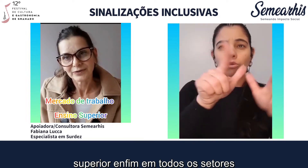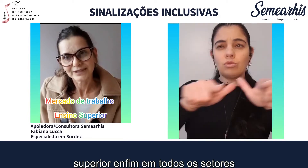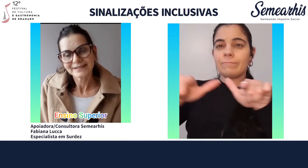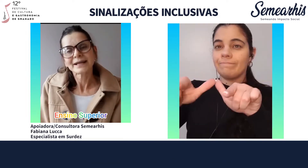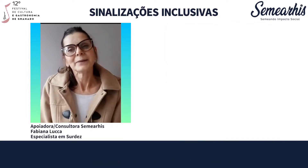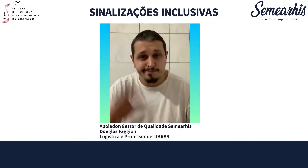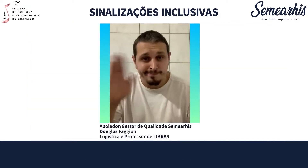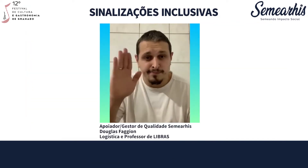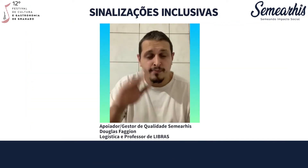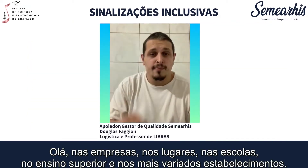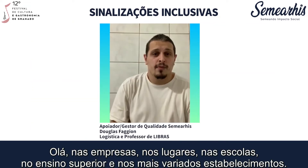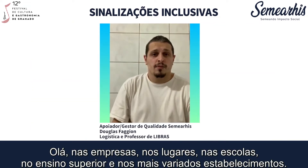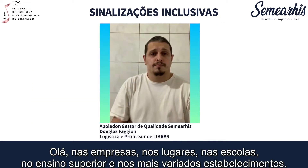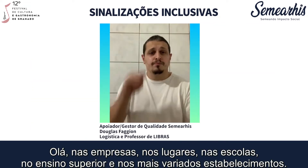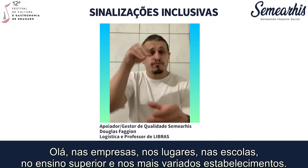os setores.